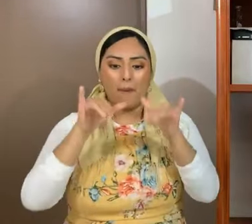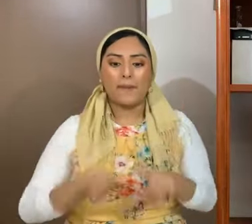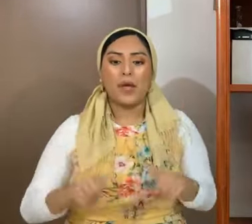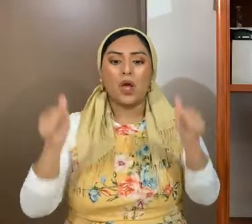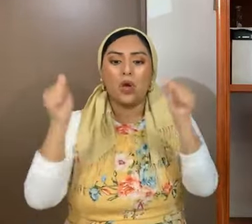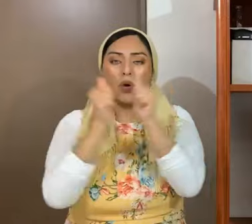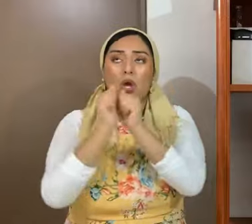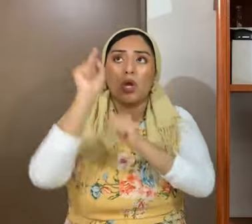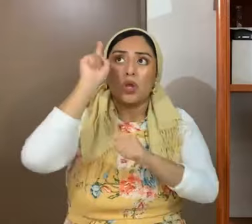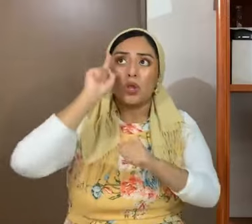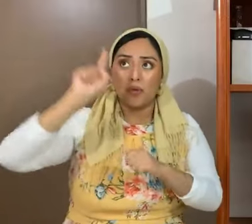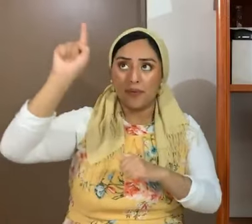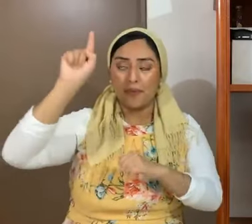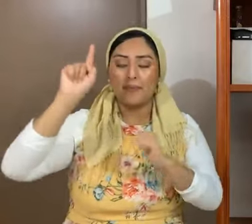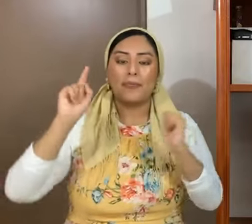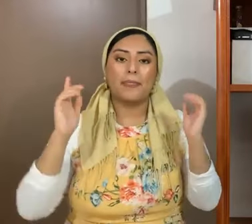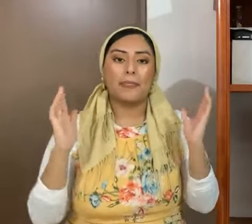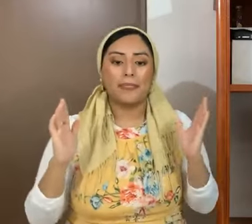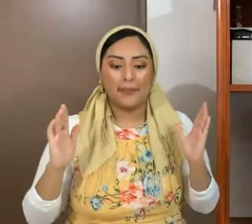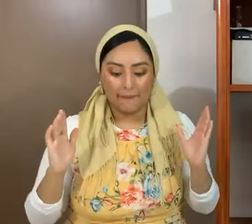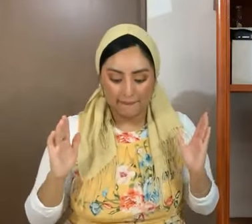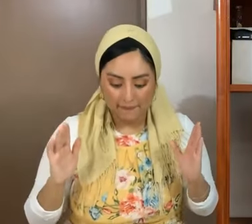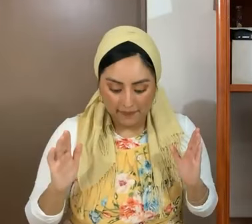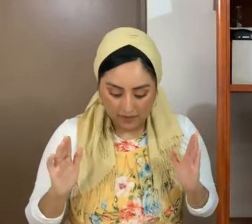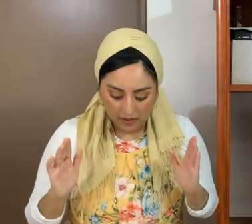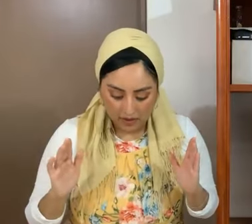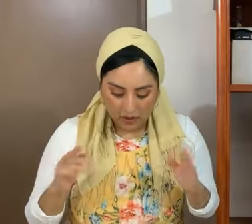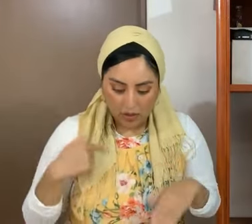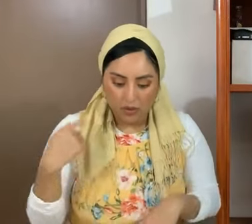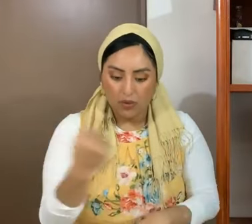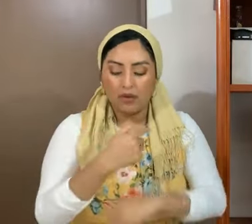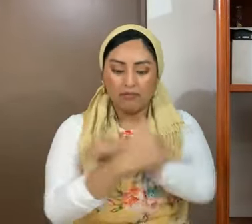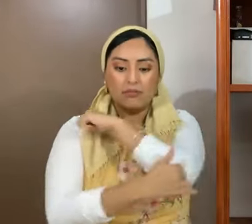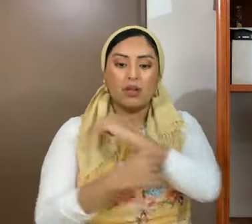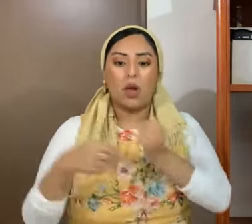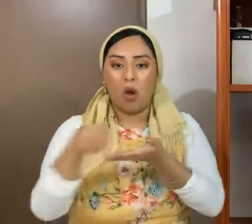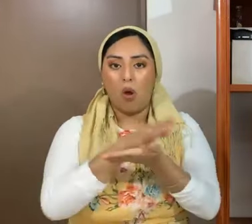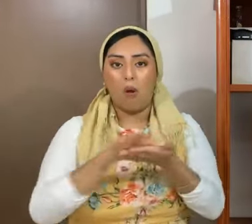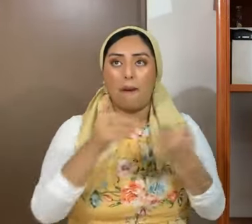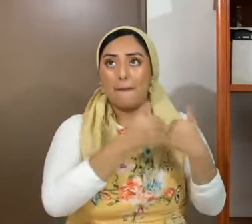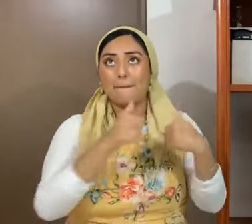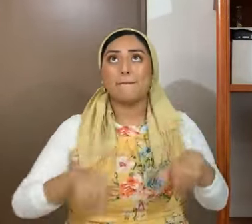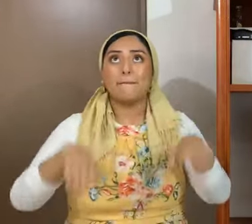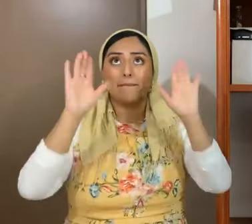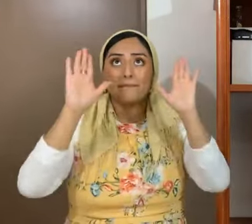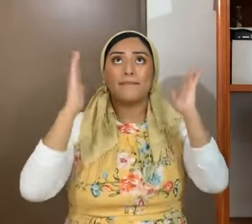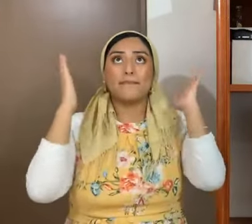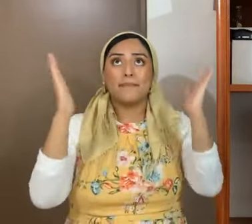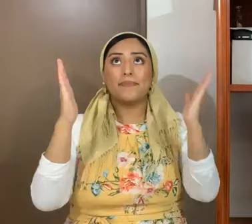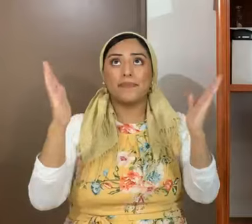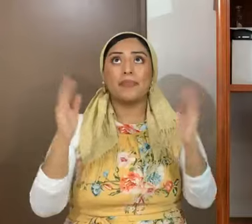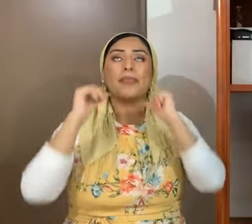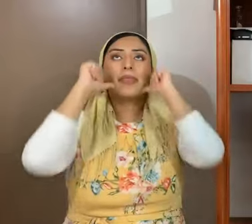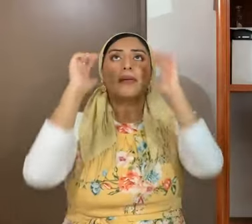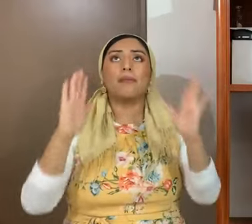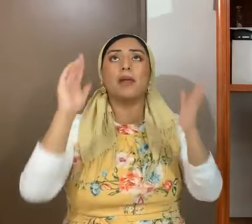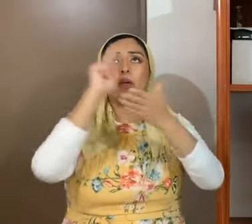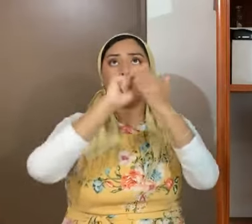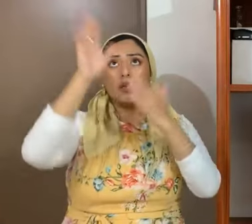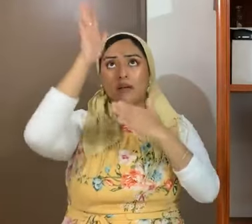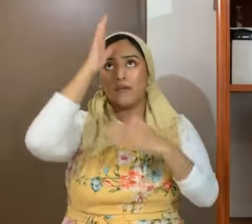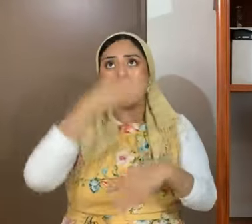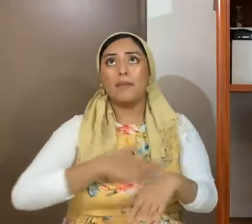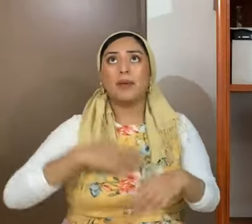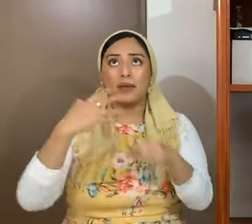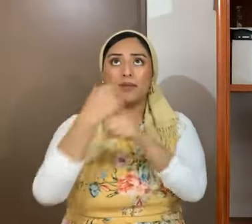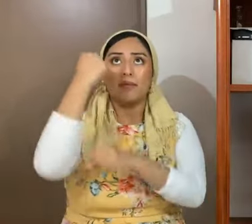de ser que somos linaje escogido, que somos una nación Kadosh que tú has apartado. Padre amado, yo te pido que alcances